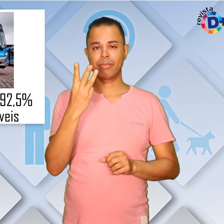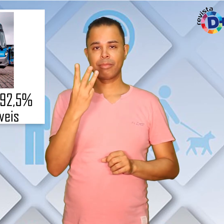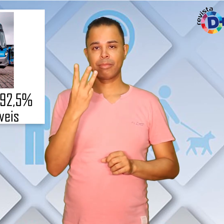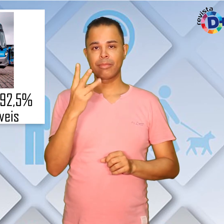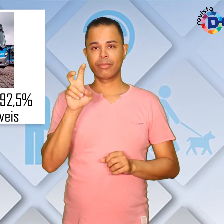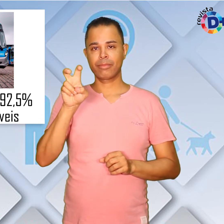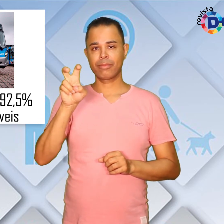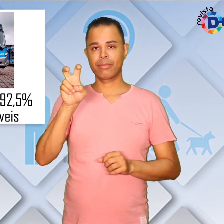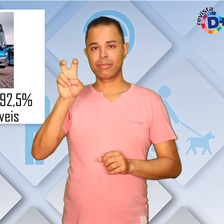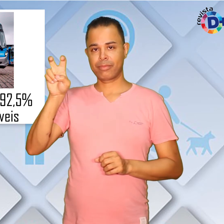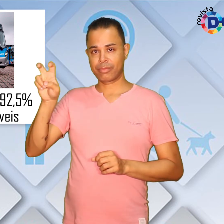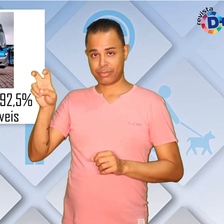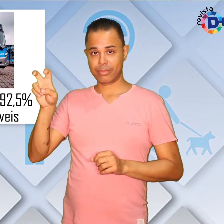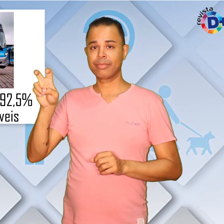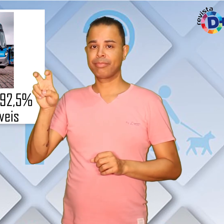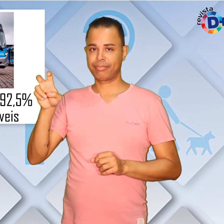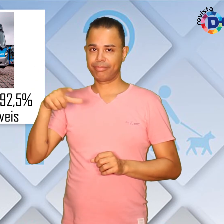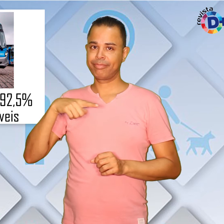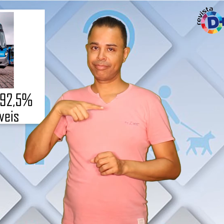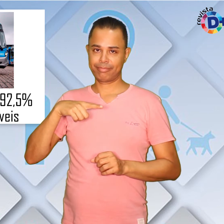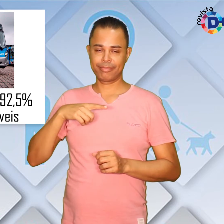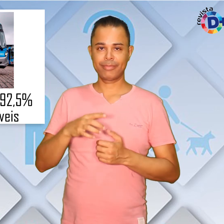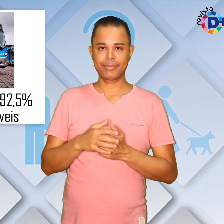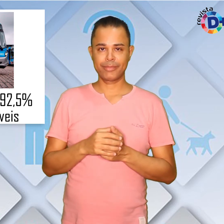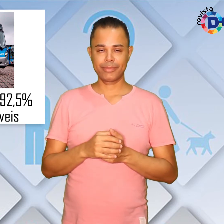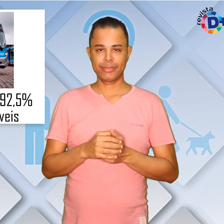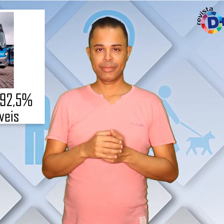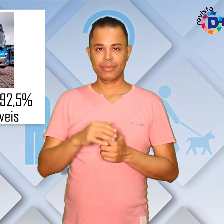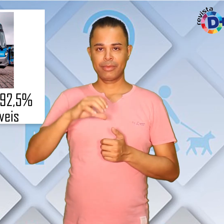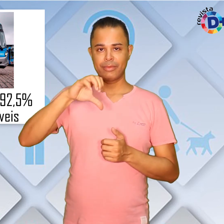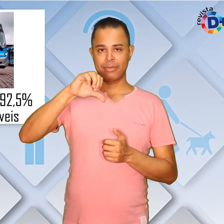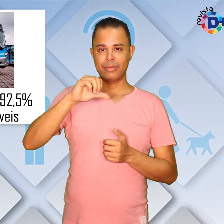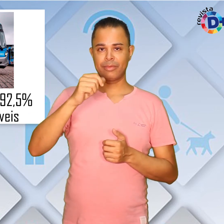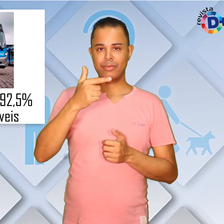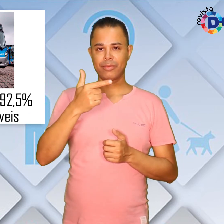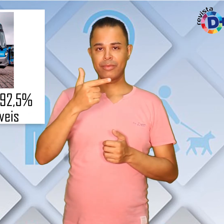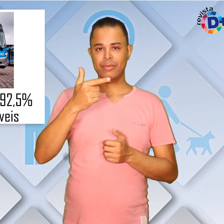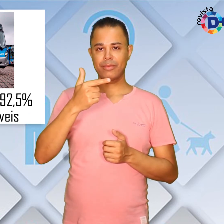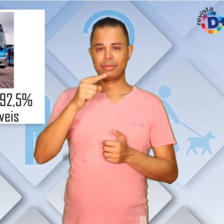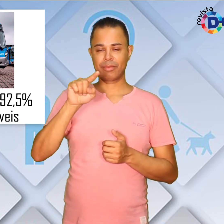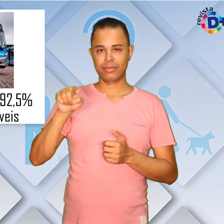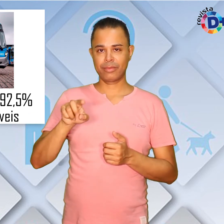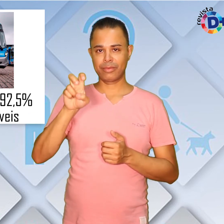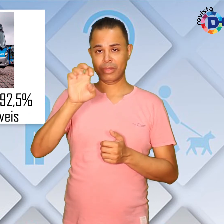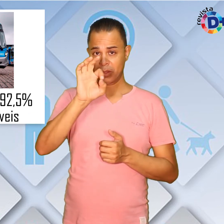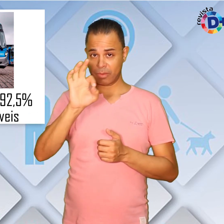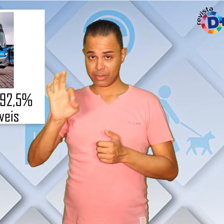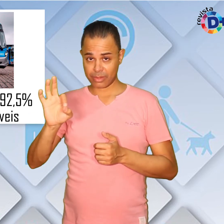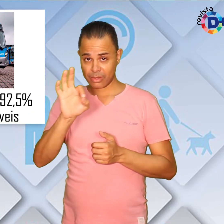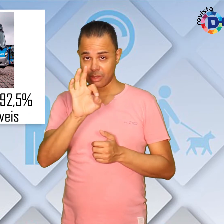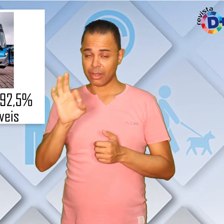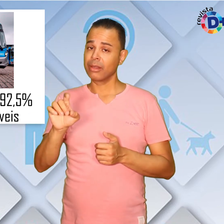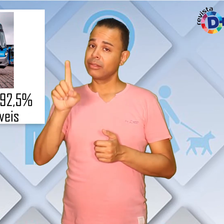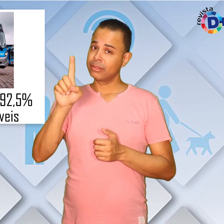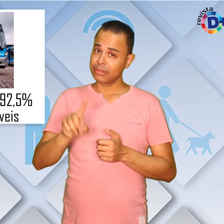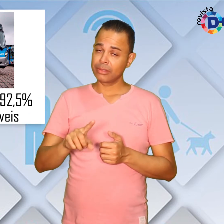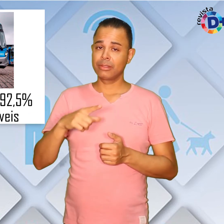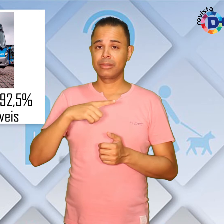355 veículos sendo que 92,5 por cento dos ônibus já